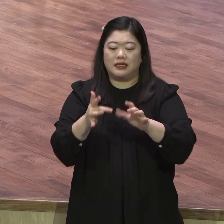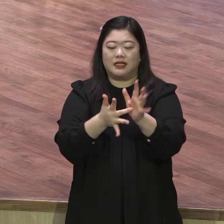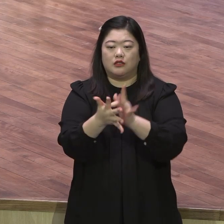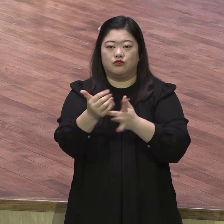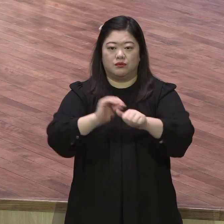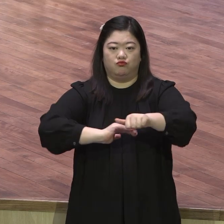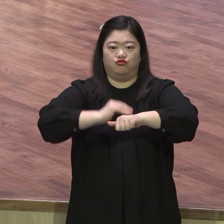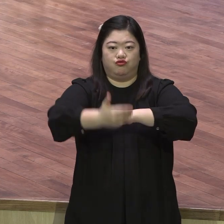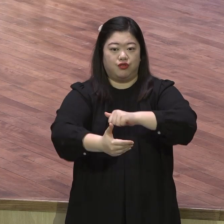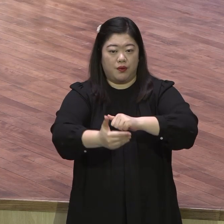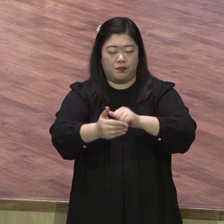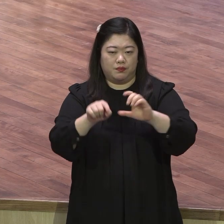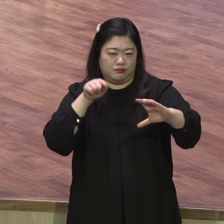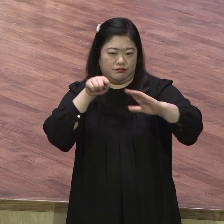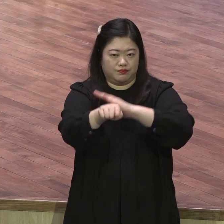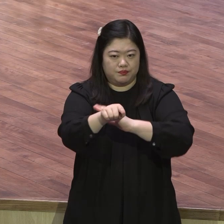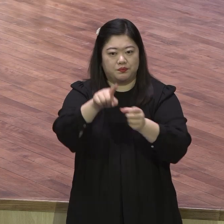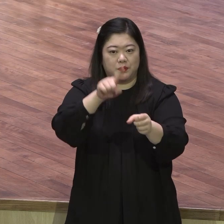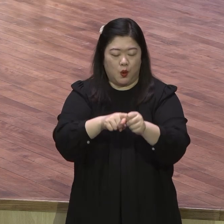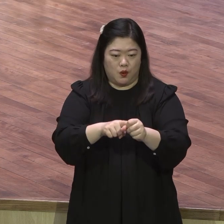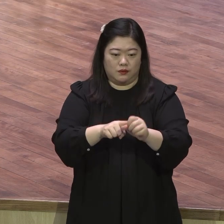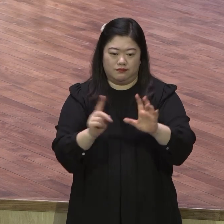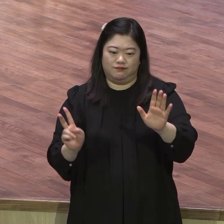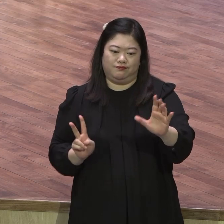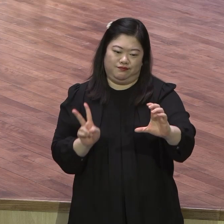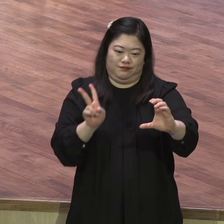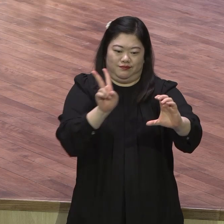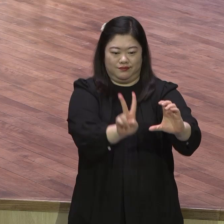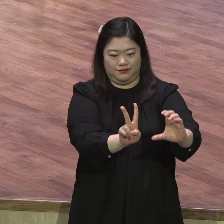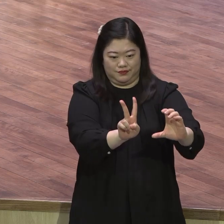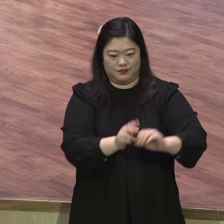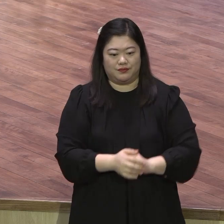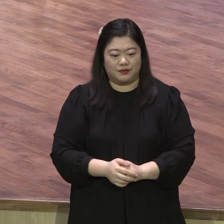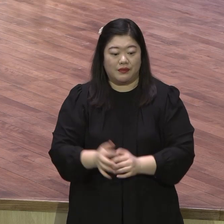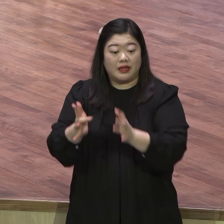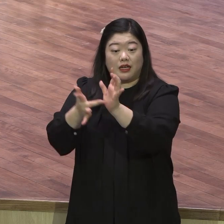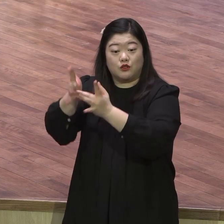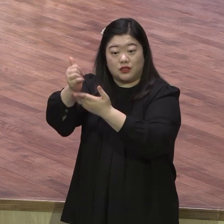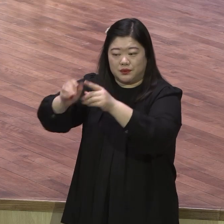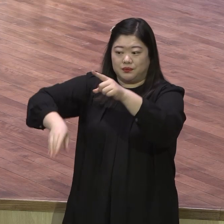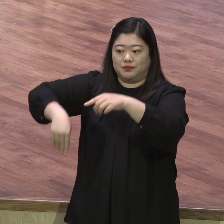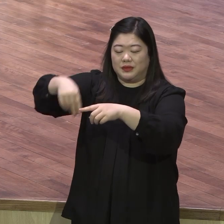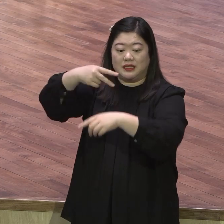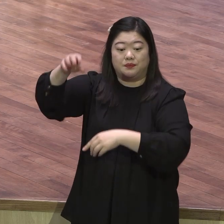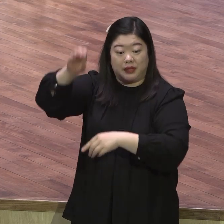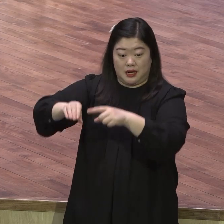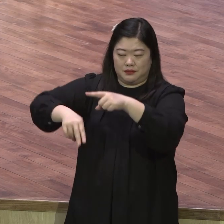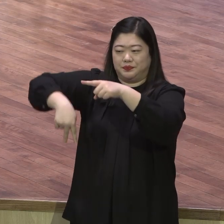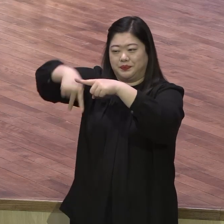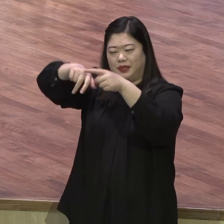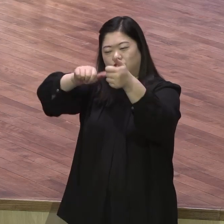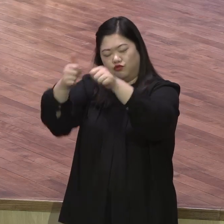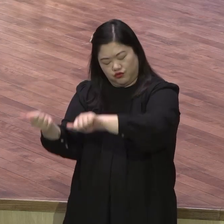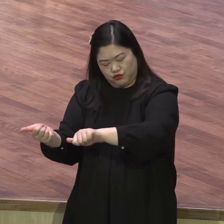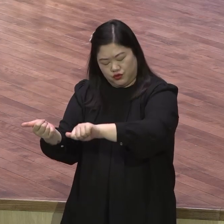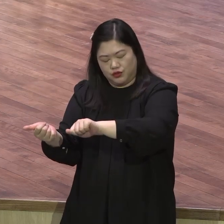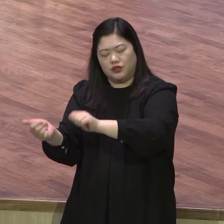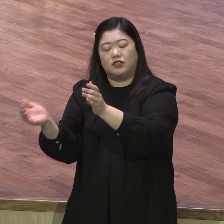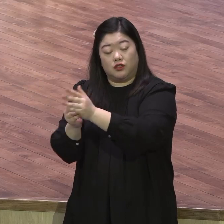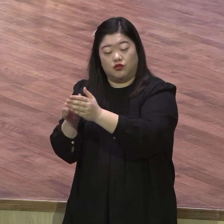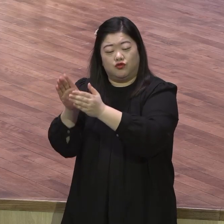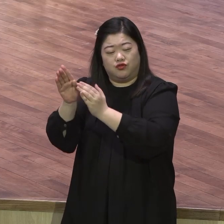보려고 갔더니 예수님께서 십자가에 달려 돌아가신 후에 제자들은 모두 다